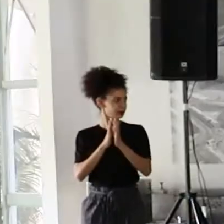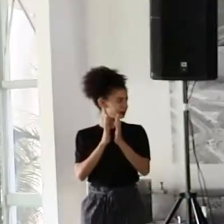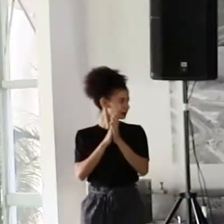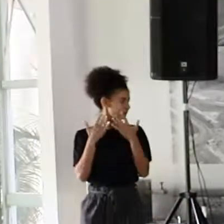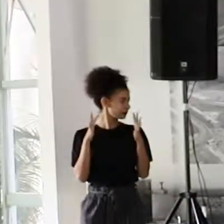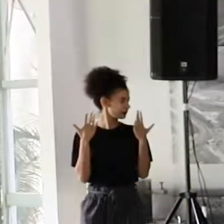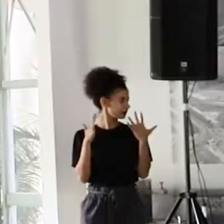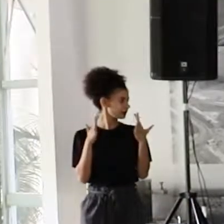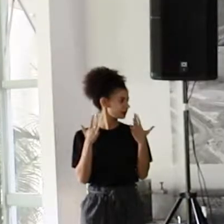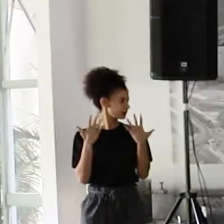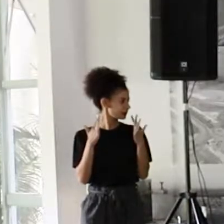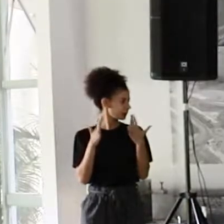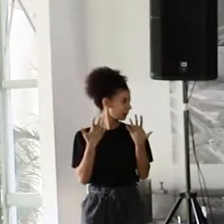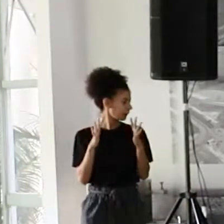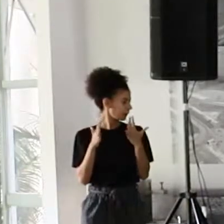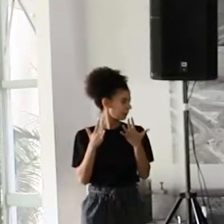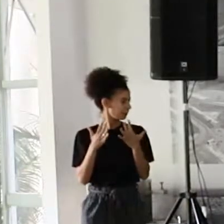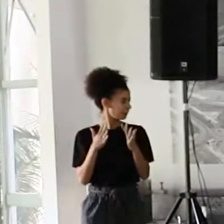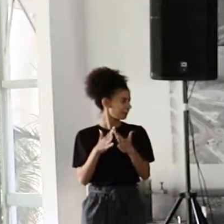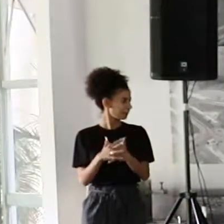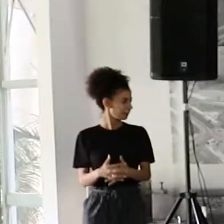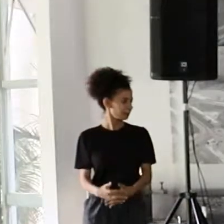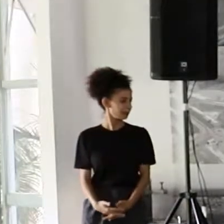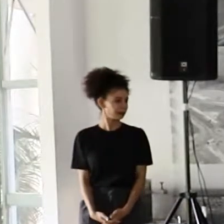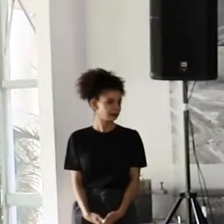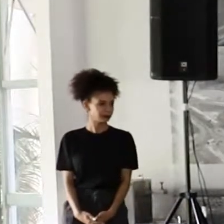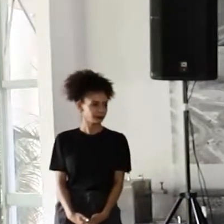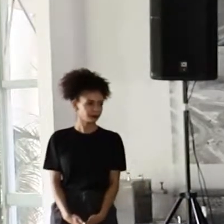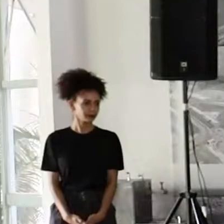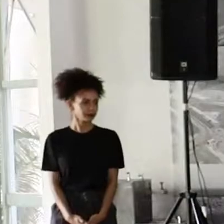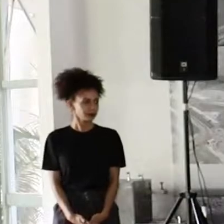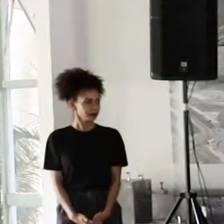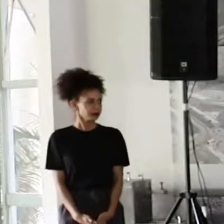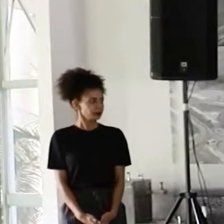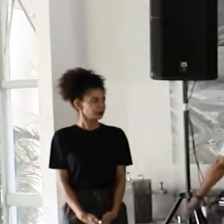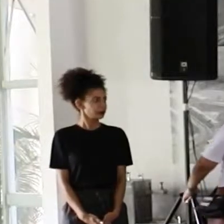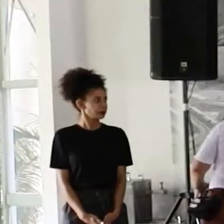da sociedade guaraense Cristiane Pereira